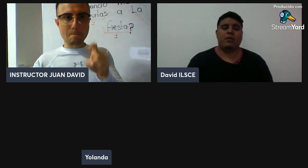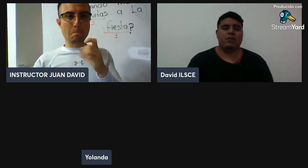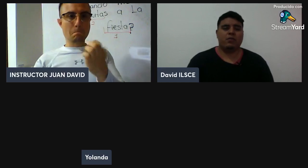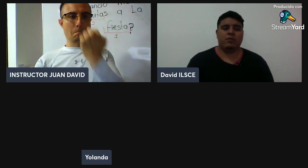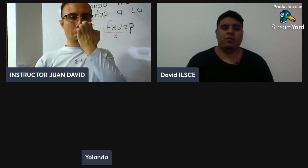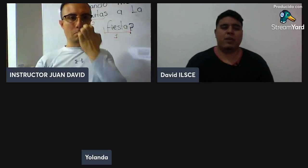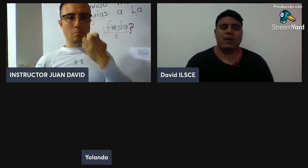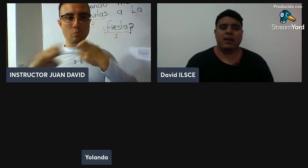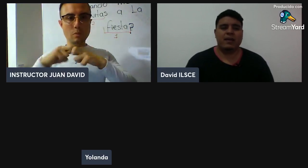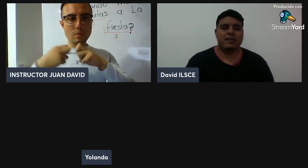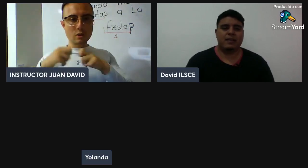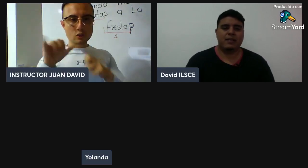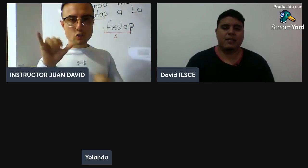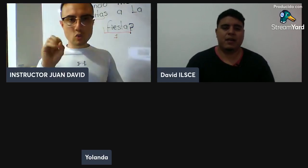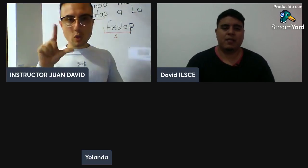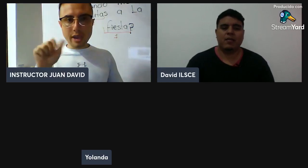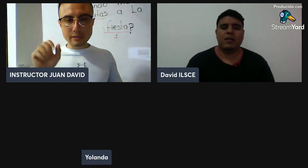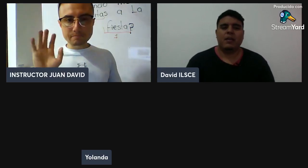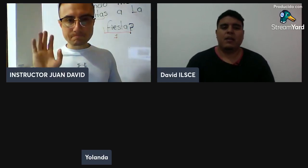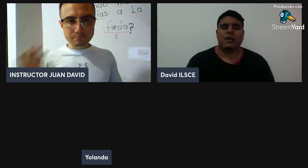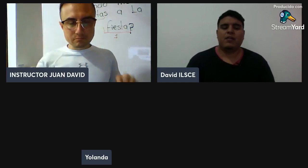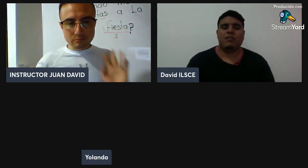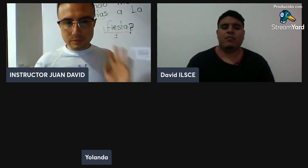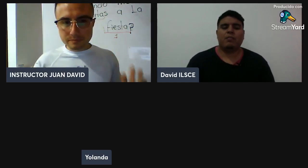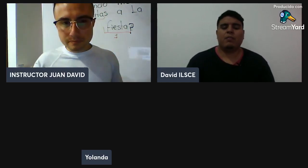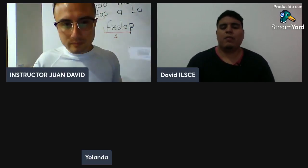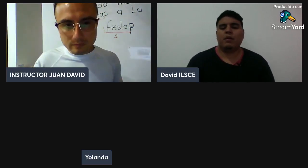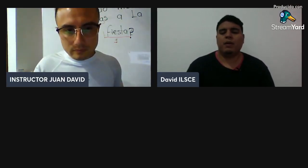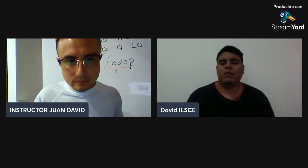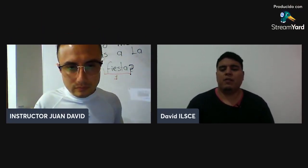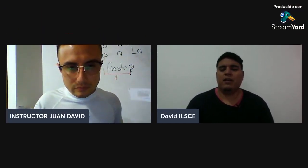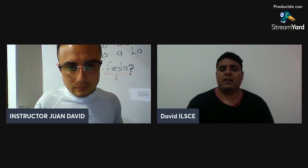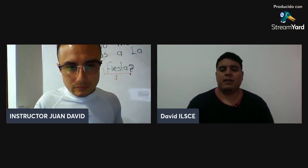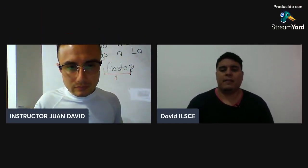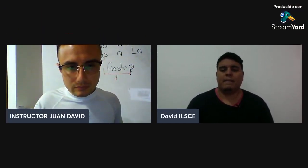no me deja desactivarlo creo que es un problema de yolanda